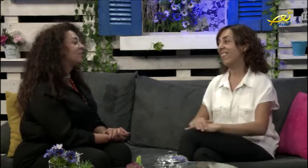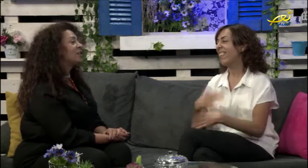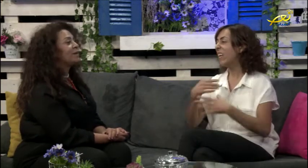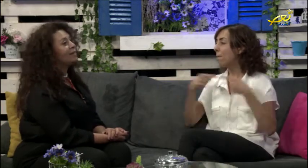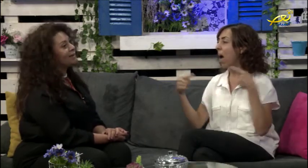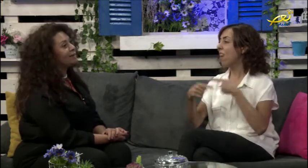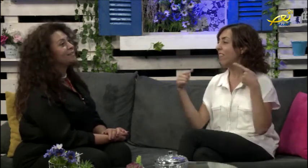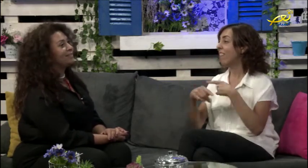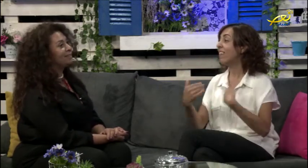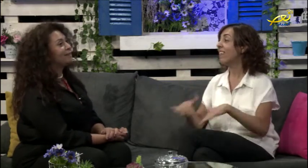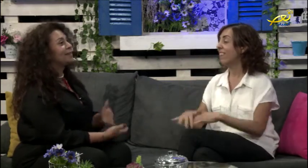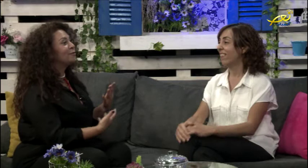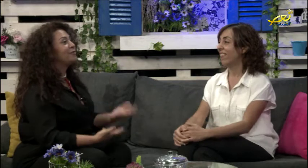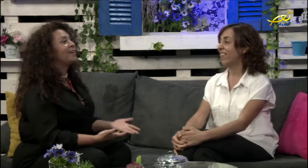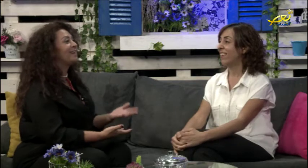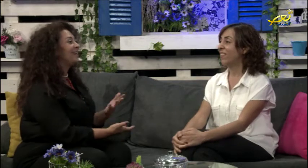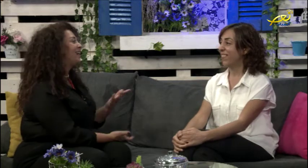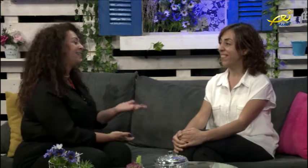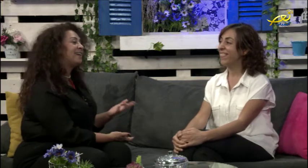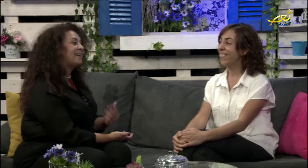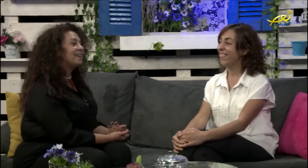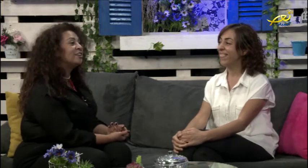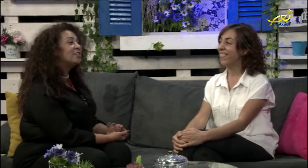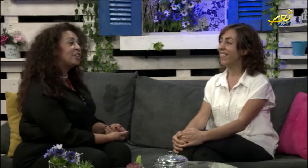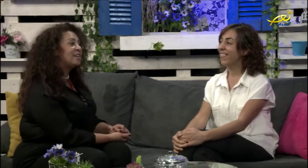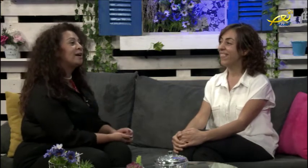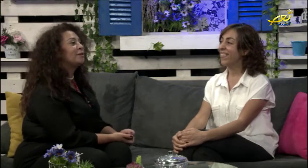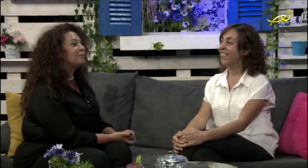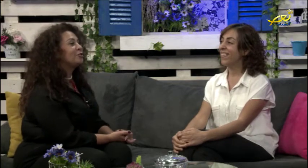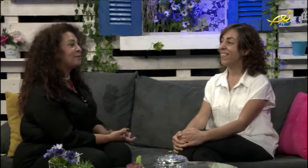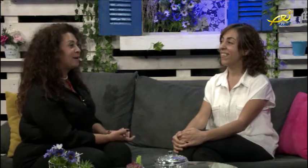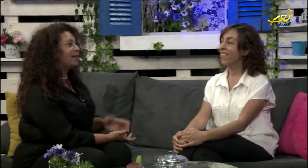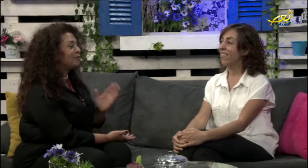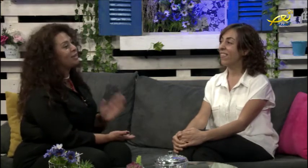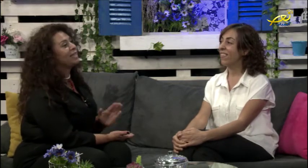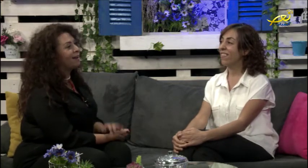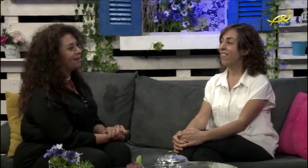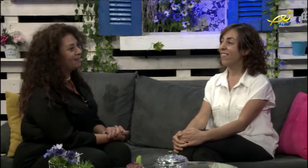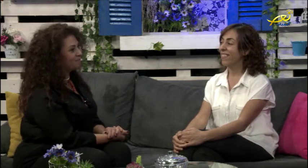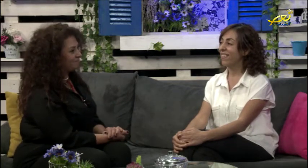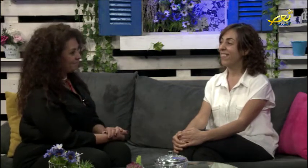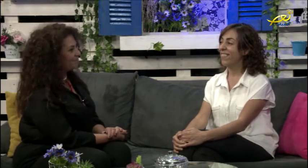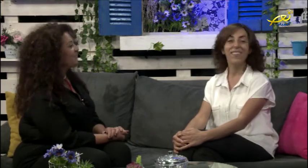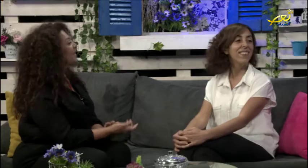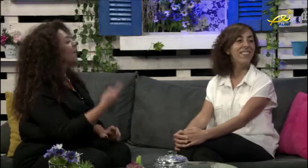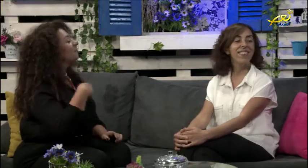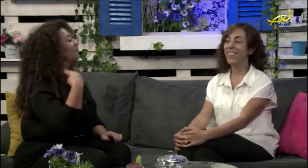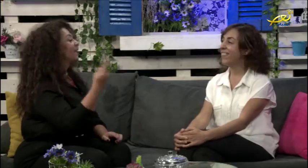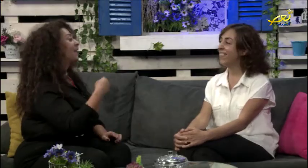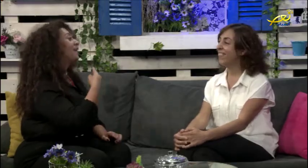هالترجمة نحن ناطرينها تيكون فيها الريحة عند هالشريحة من المجتمع لأنه هيدا حق. نحن بدورنا كمان منتمنى